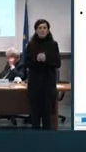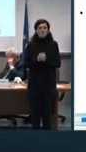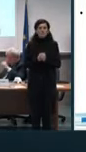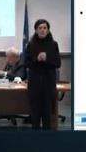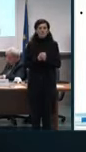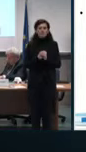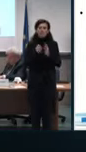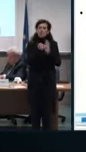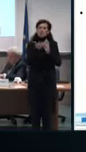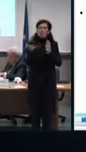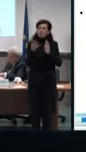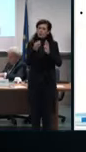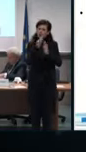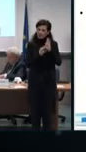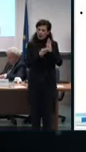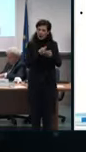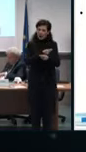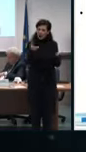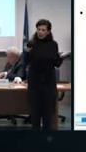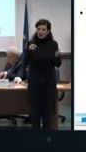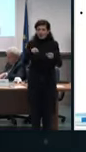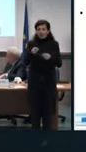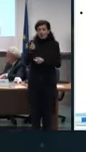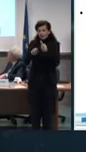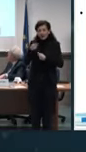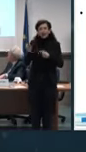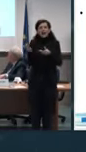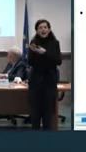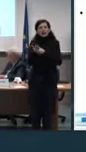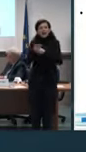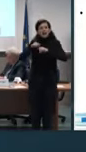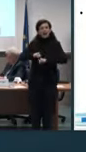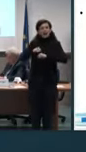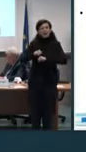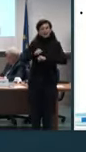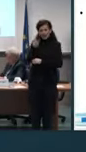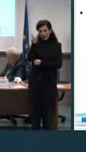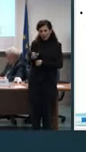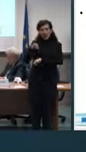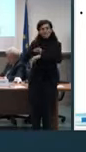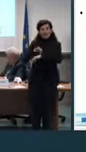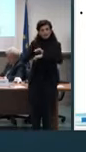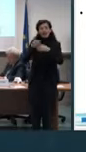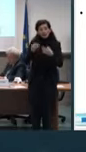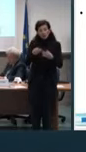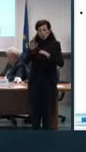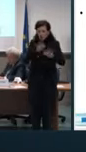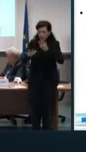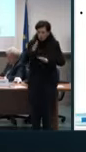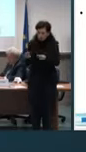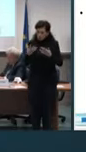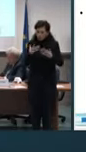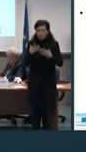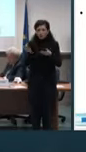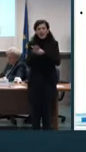ricordo rispetto al dato mortalità globale perché qui sono cartelle cliniche quindi sono informazioni di dettaglio cliniche ma